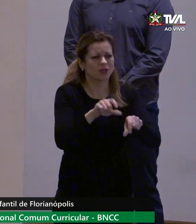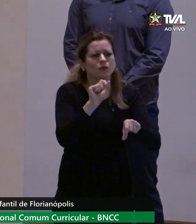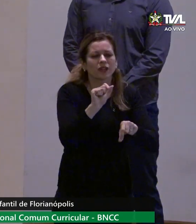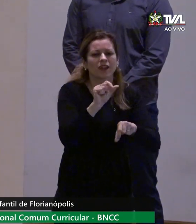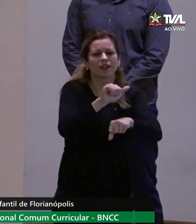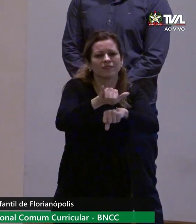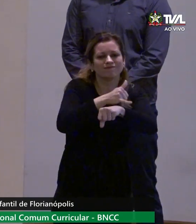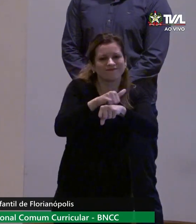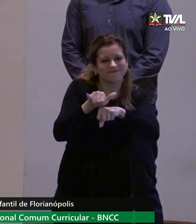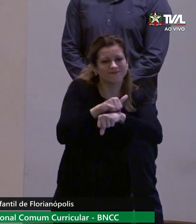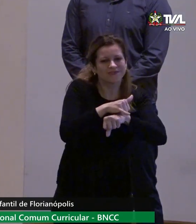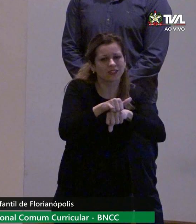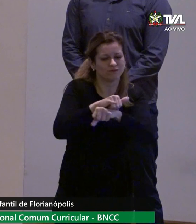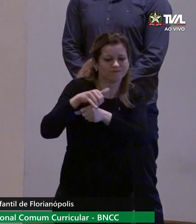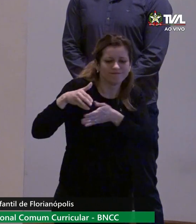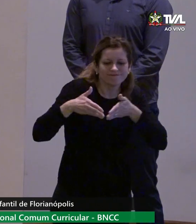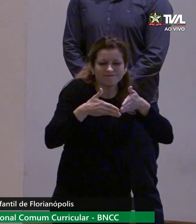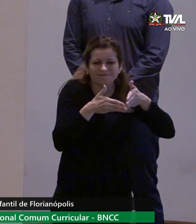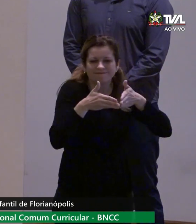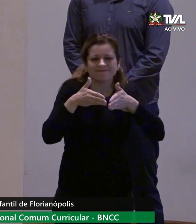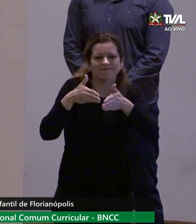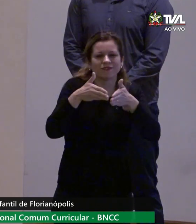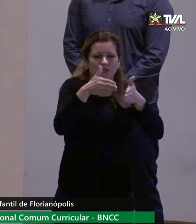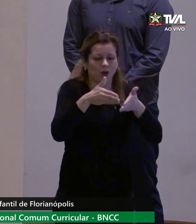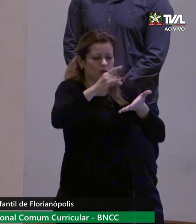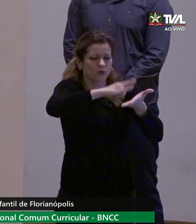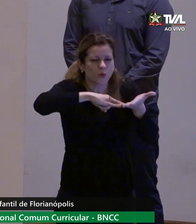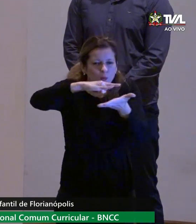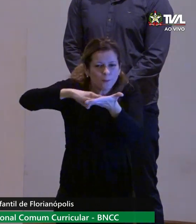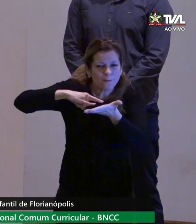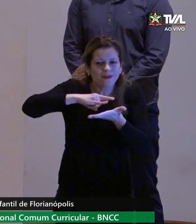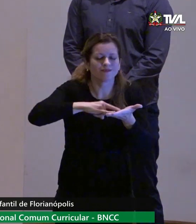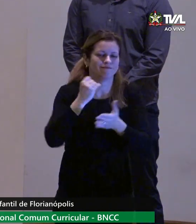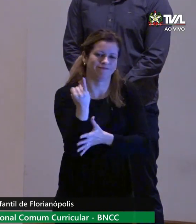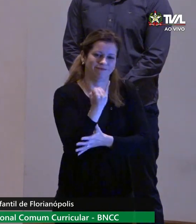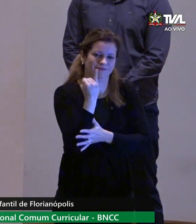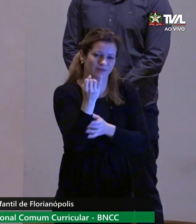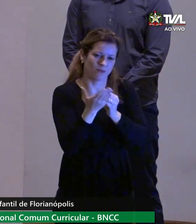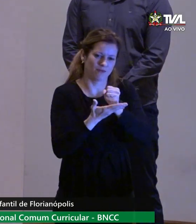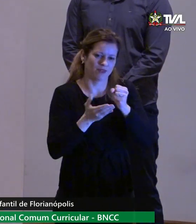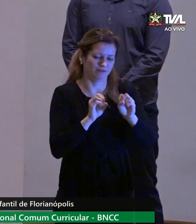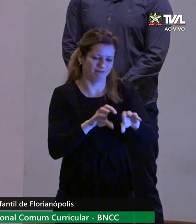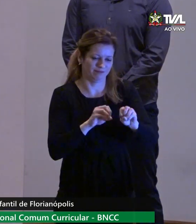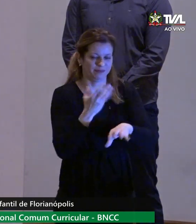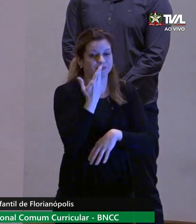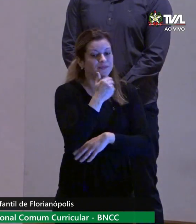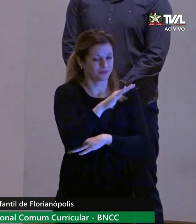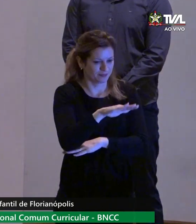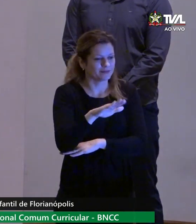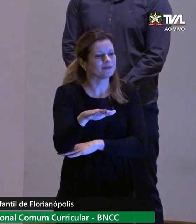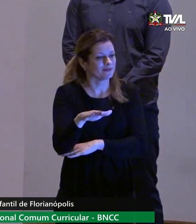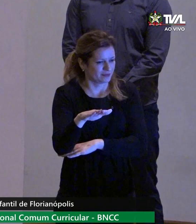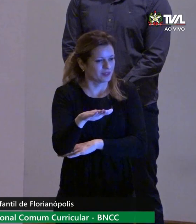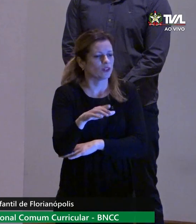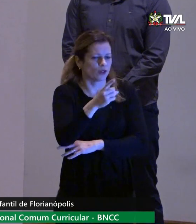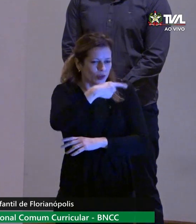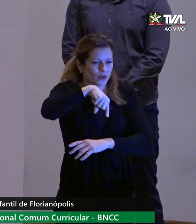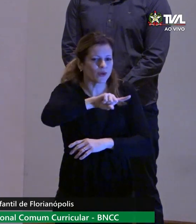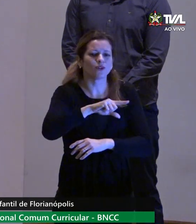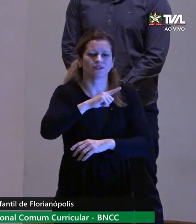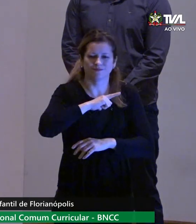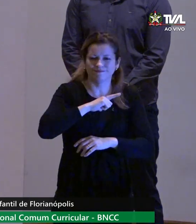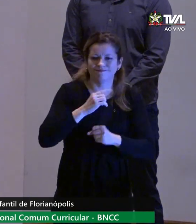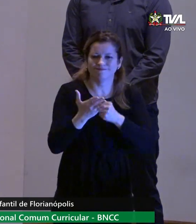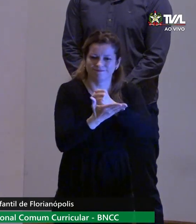de reconhecimento da nossa trajetória dos nossos documentos né É nós não temos dúvida que a instituição de uma base Nacional